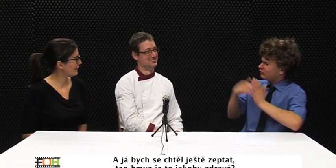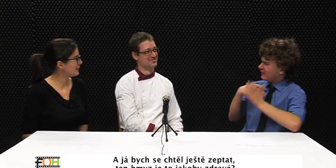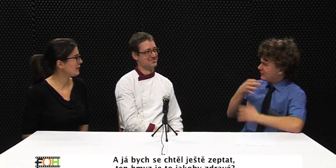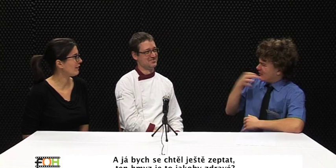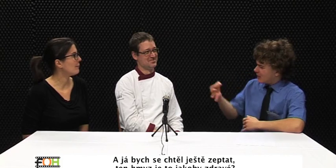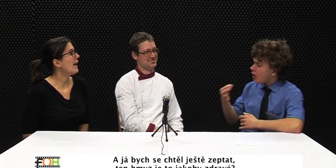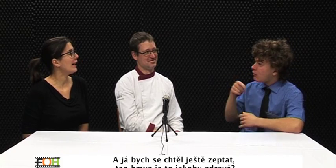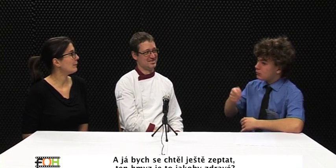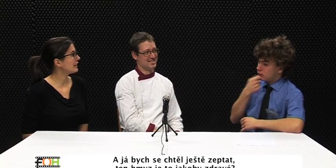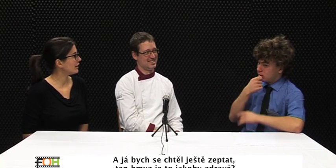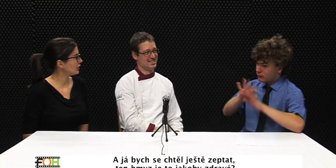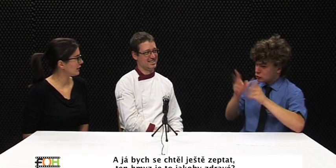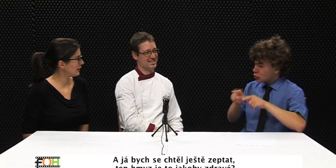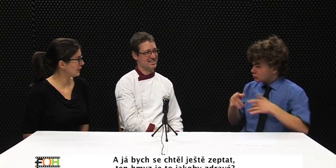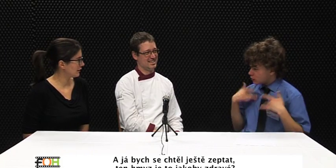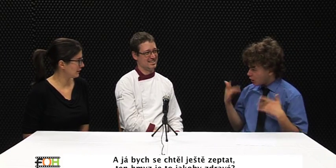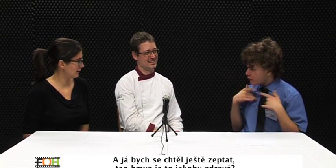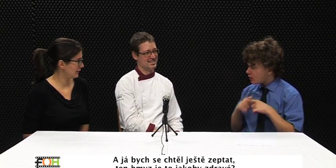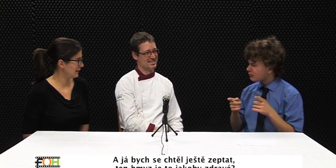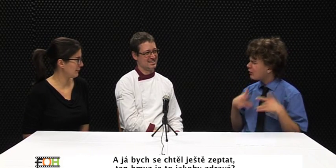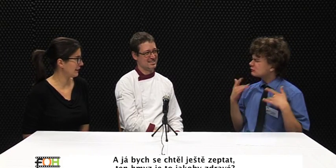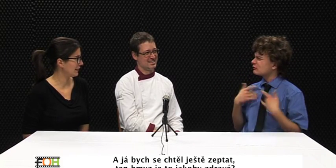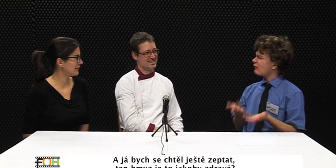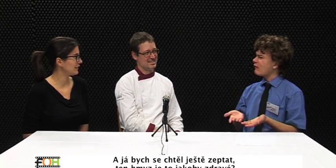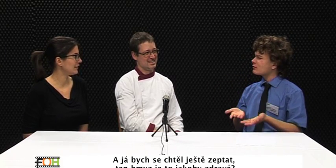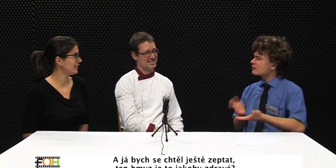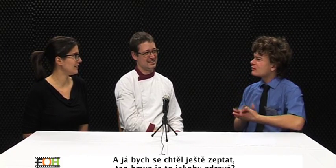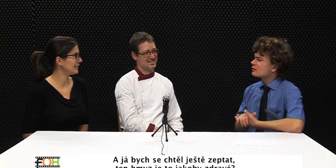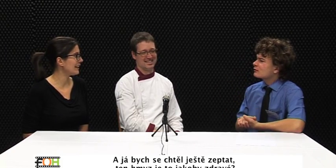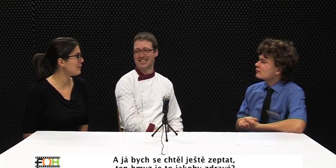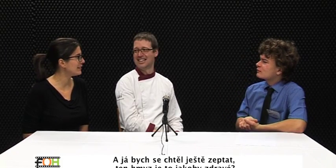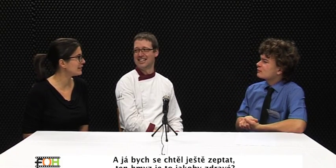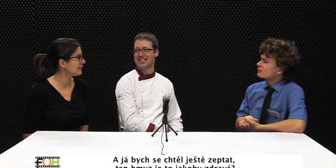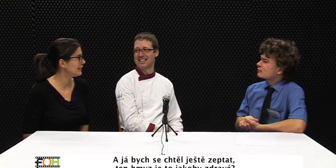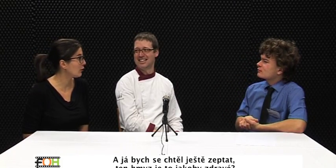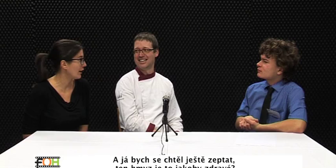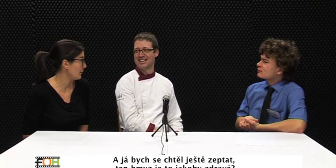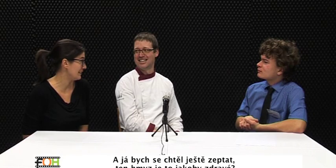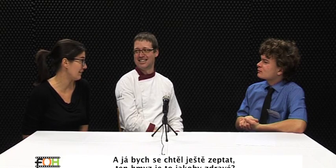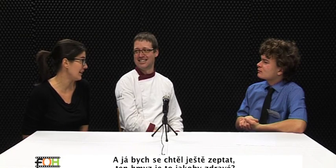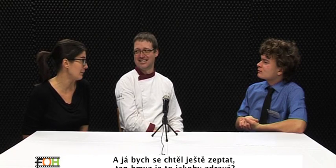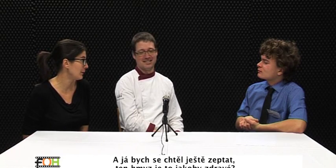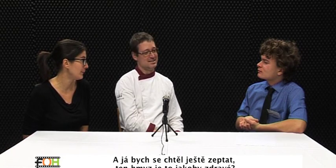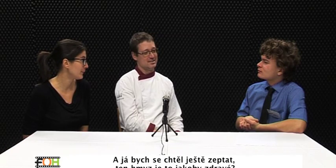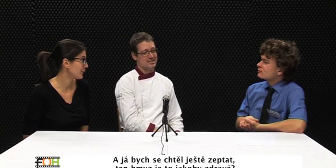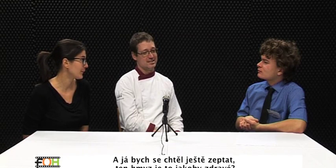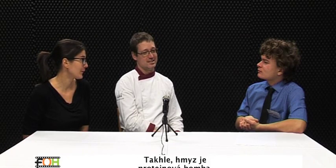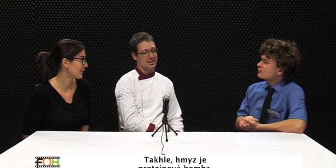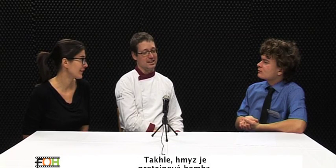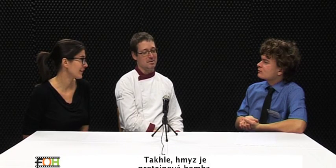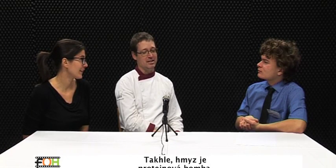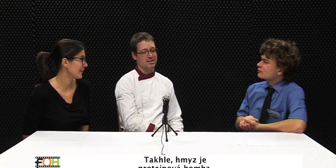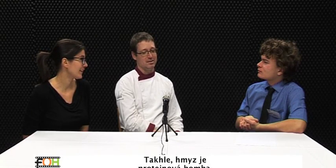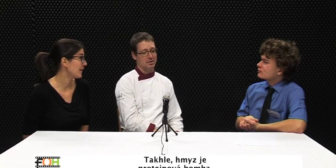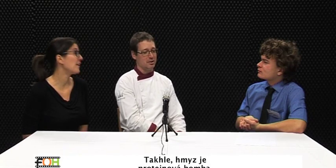To je velmi zajímavé. A já bych se chtěl ještě teda zeptat. Ten hmyz, je to jakoby zdravé, nebo?